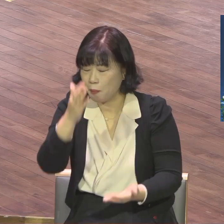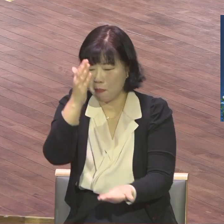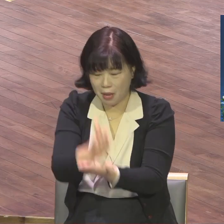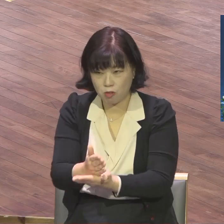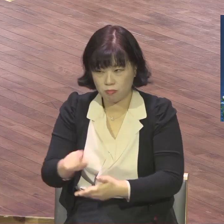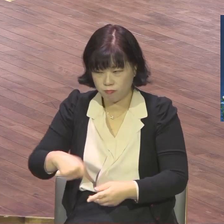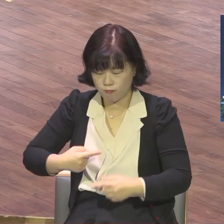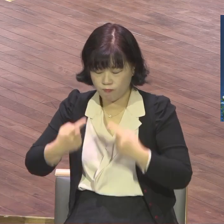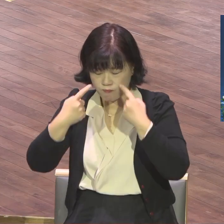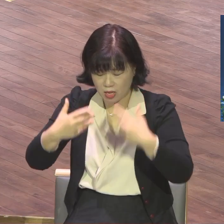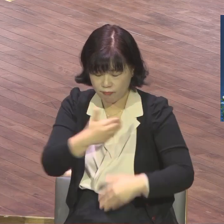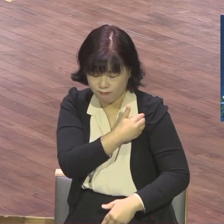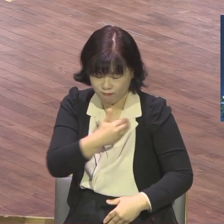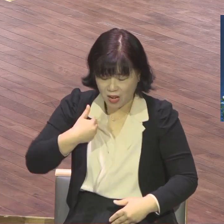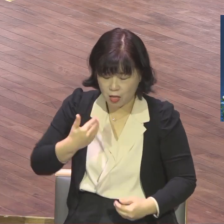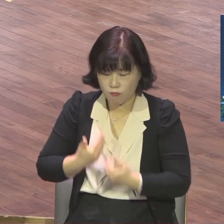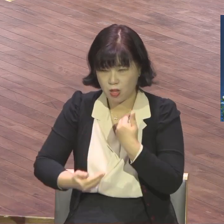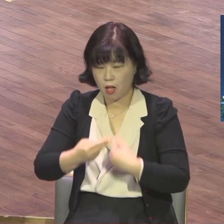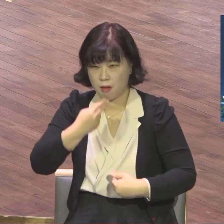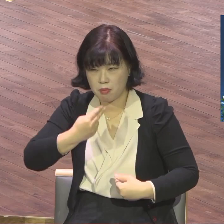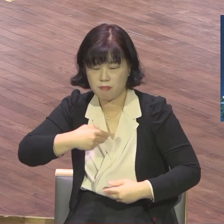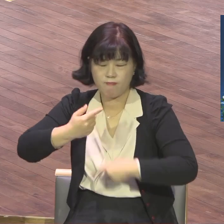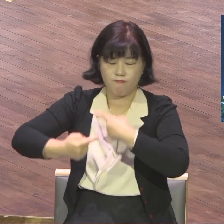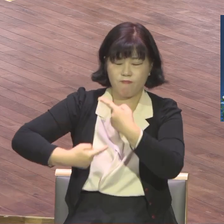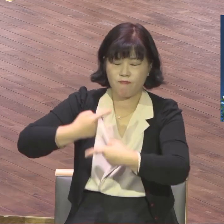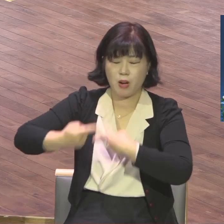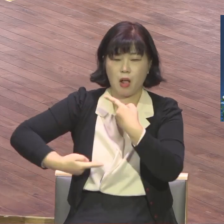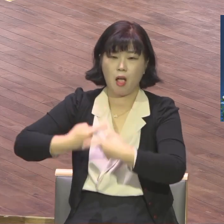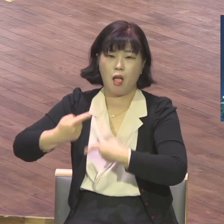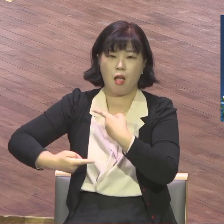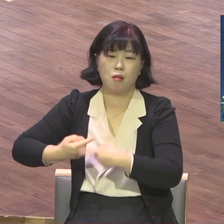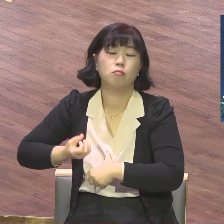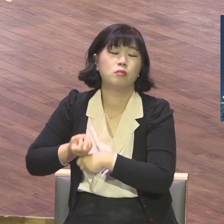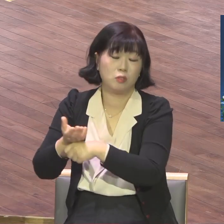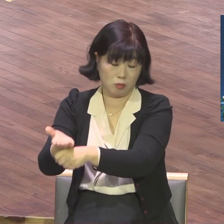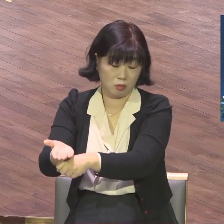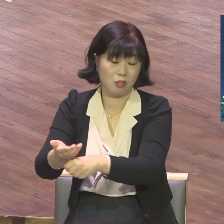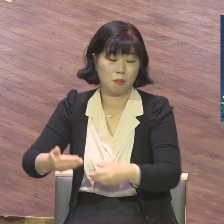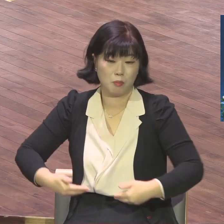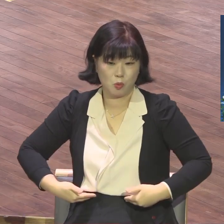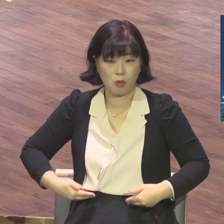성경 유심고 성경 그 설교집하고 몇 권 줬어요. 그거 좀 읽어보라고.